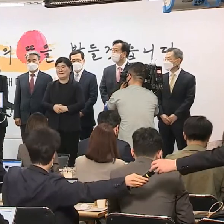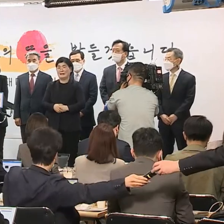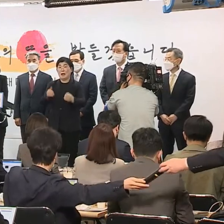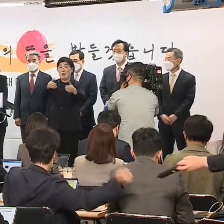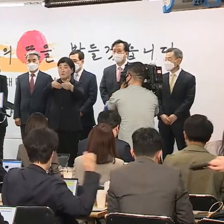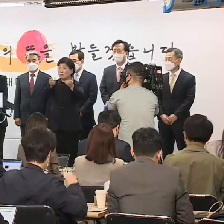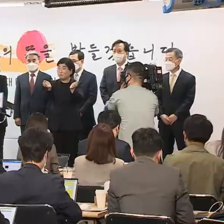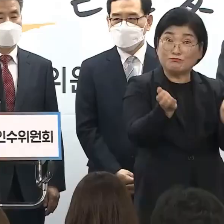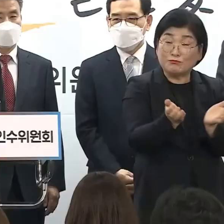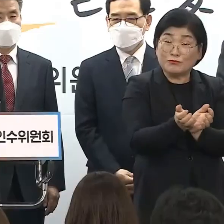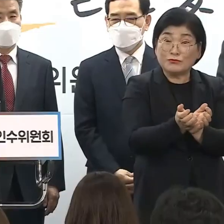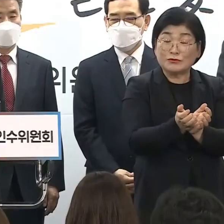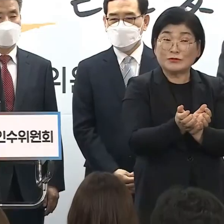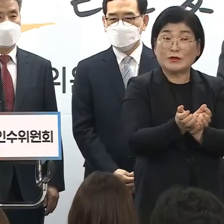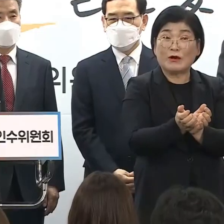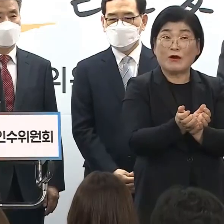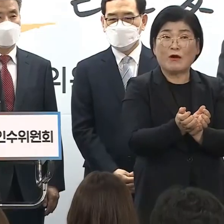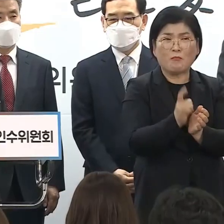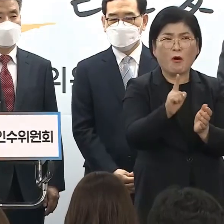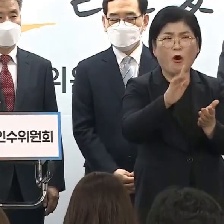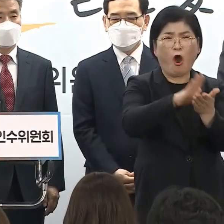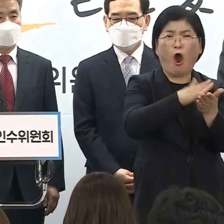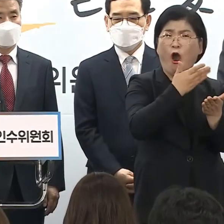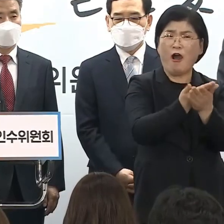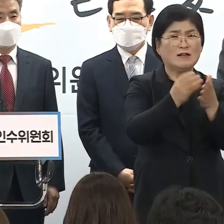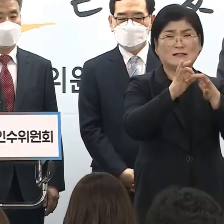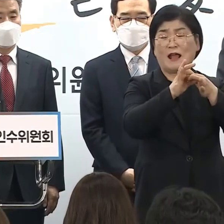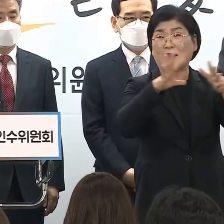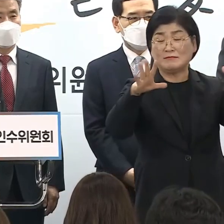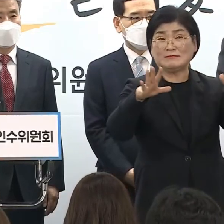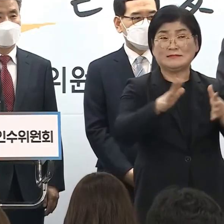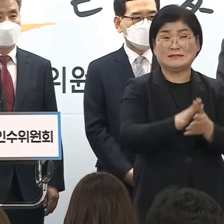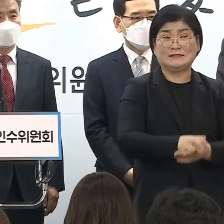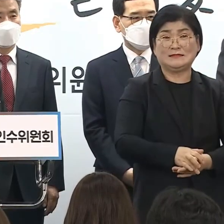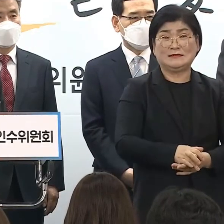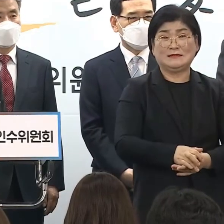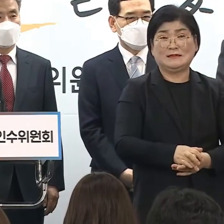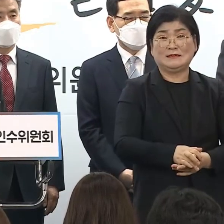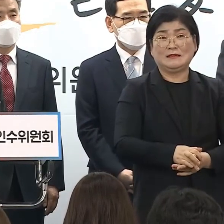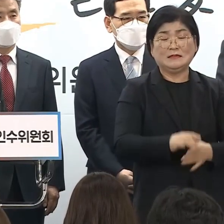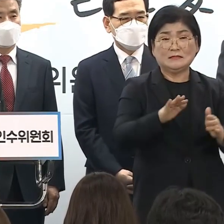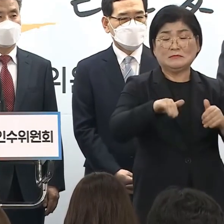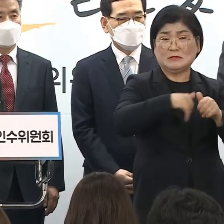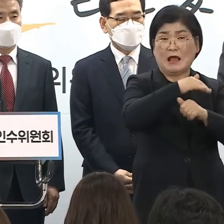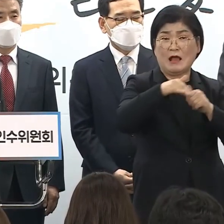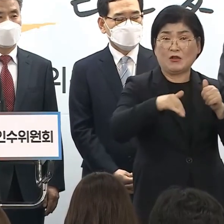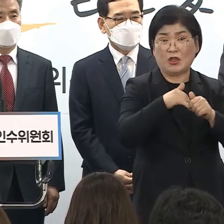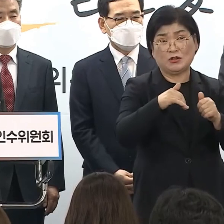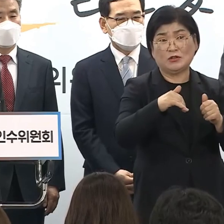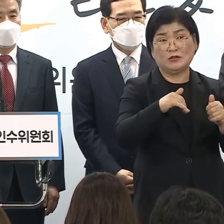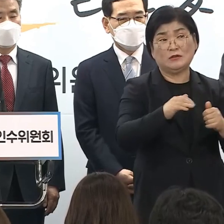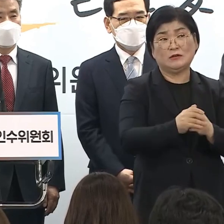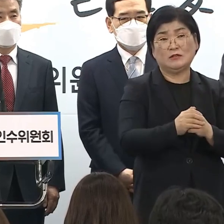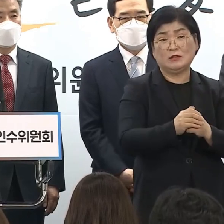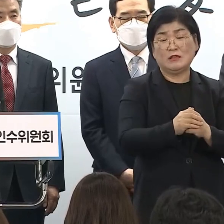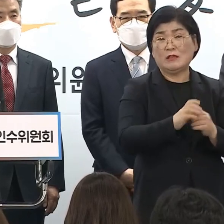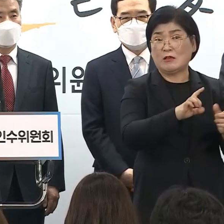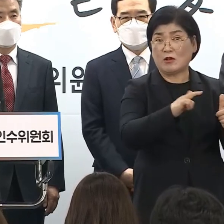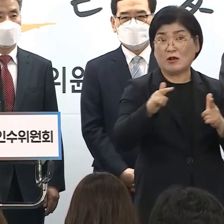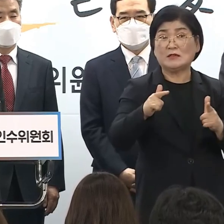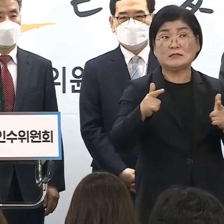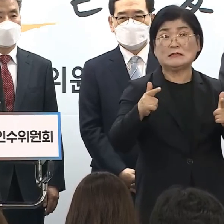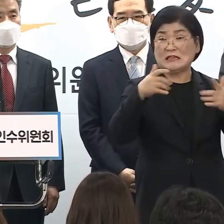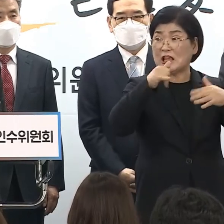부처가 언제 뭐 그 개편이 될지에 대해서는 지금 예단하기는 저는 좀 어렵다고 생각이 됩니다. 어렵고. 다만 이제